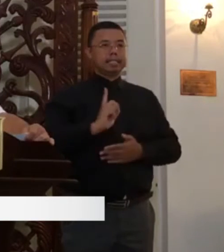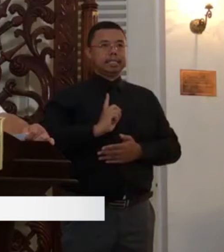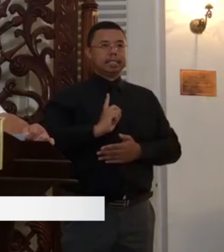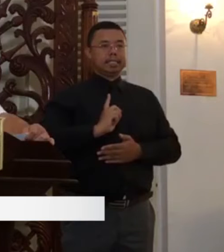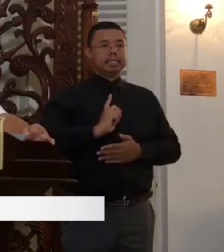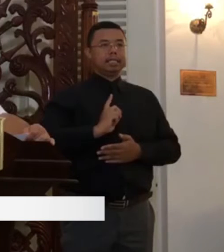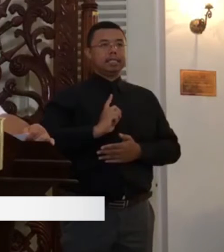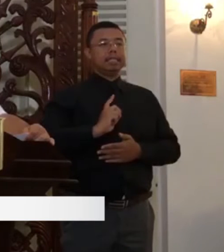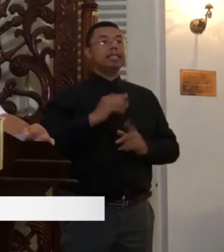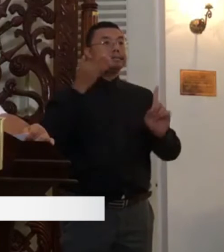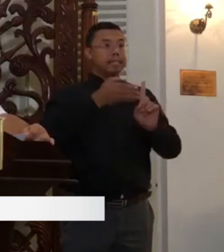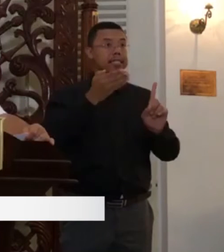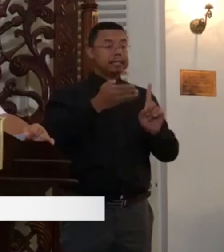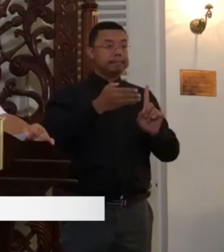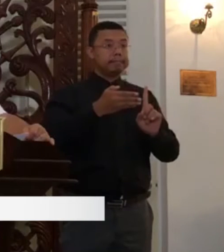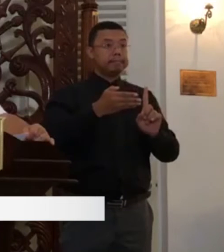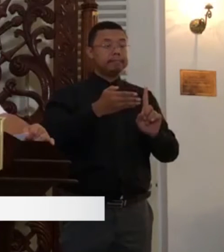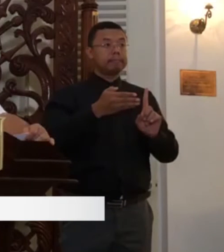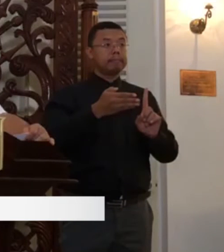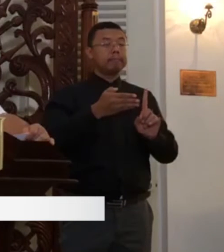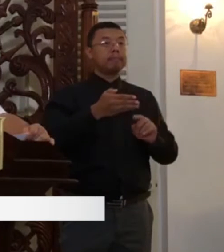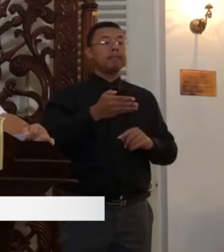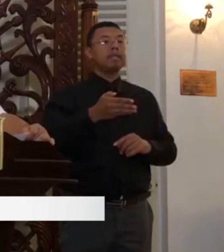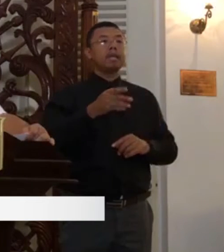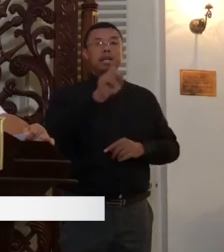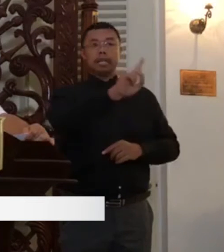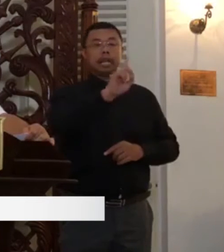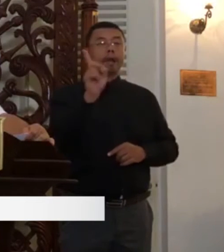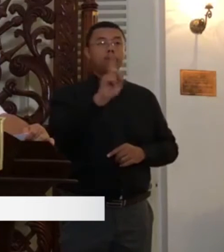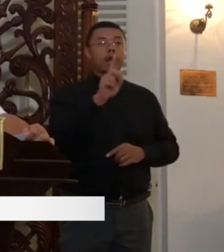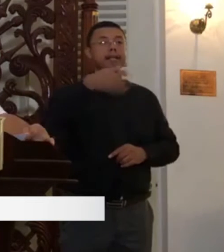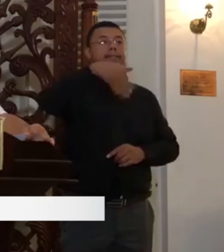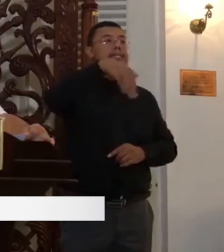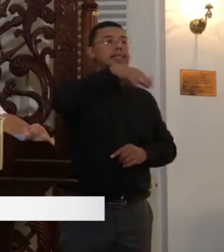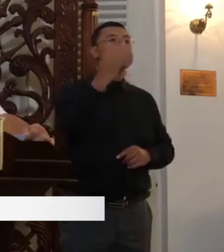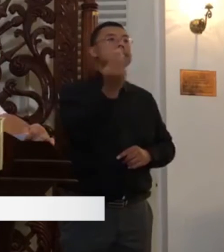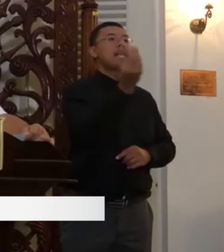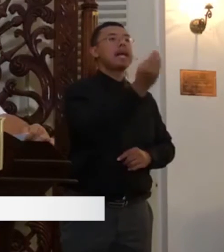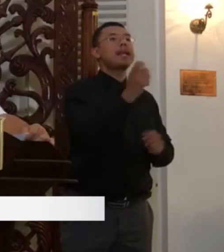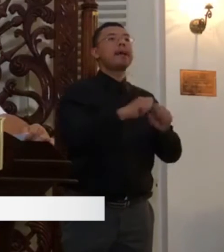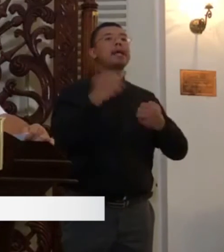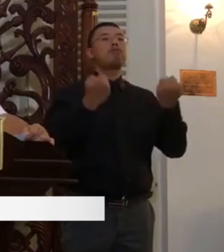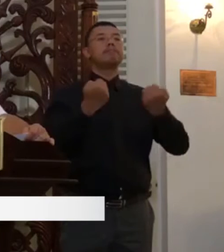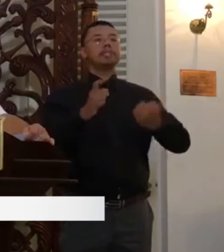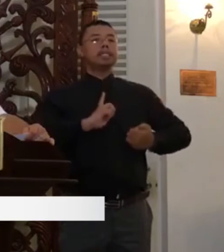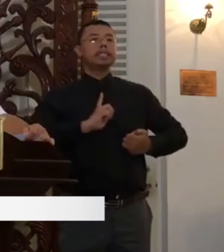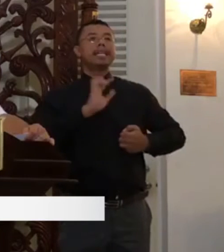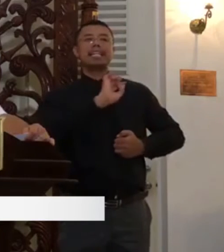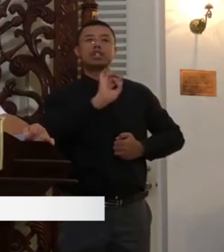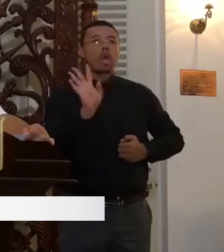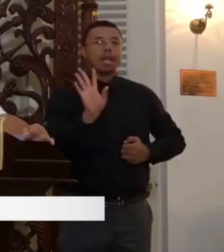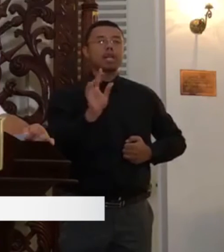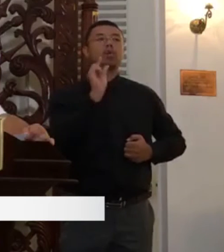Jadi secara prinsip adalah dilarang bepergian menggunakan kendaraan